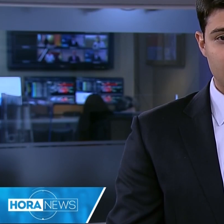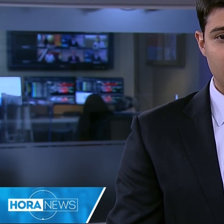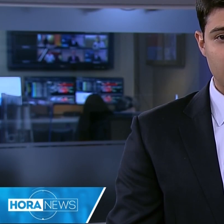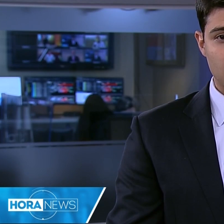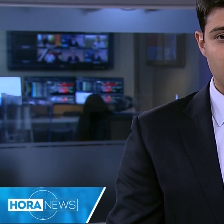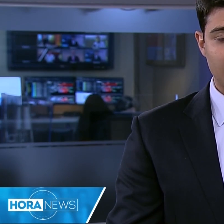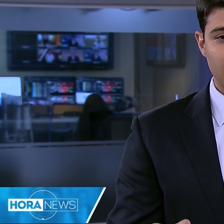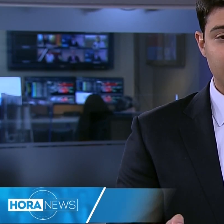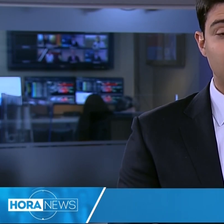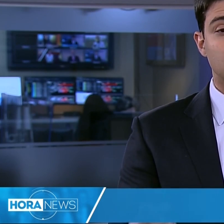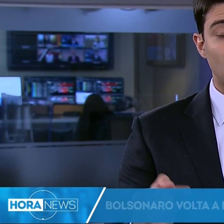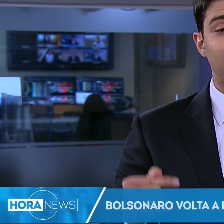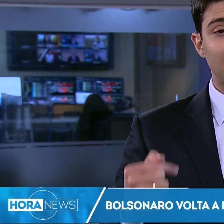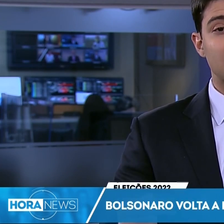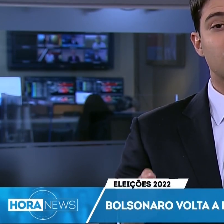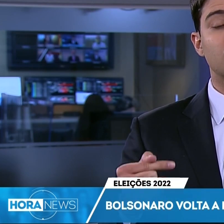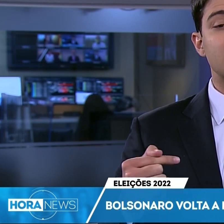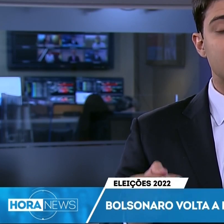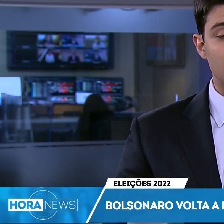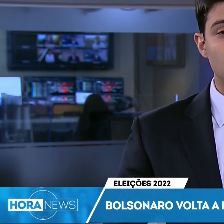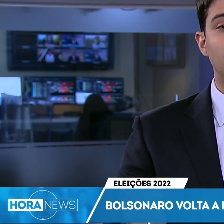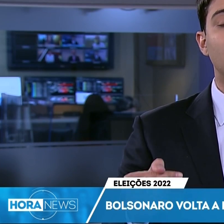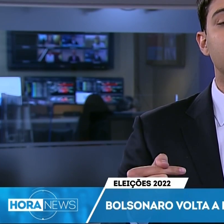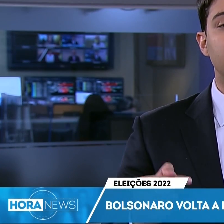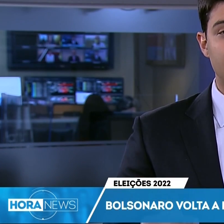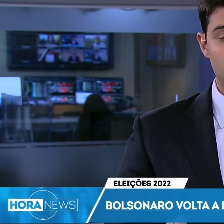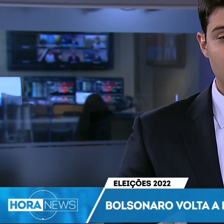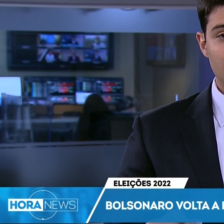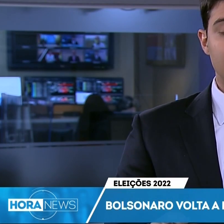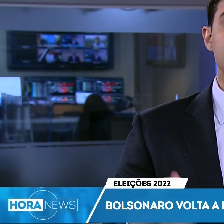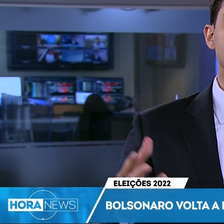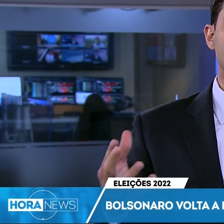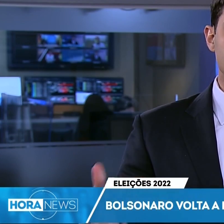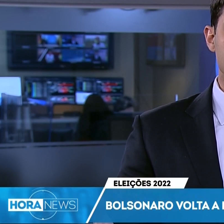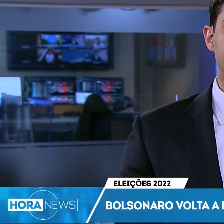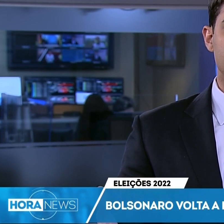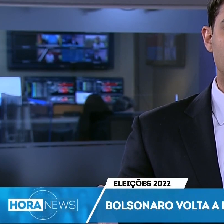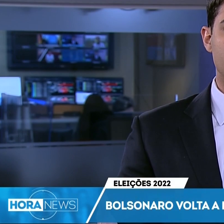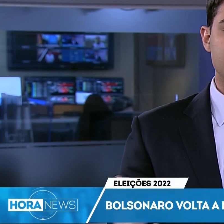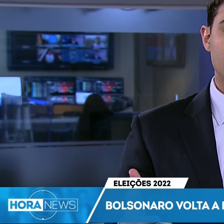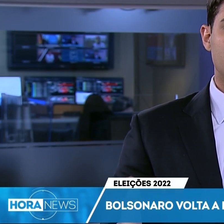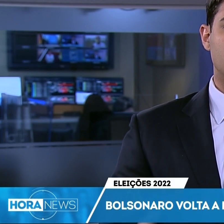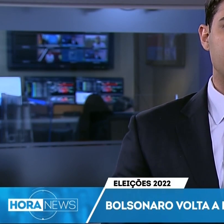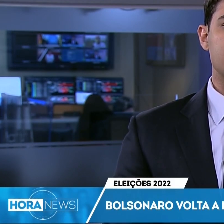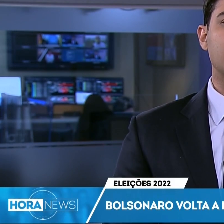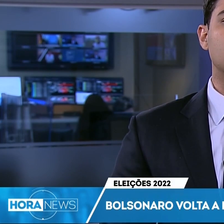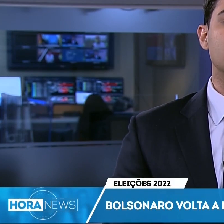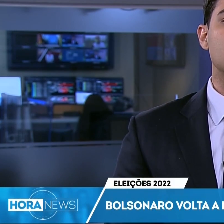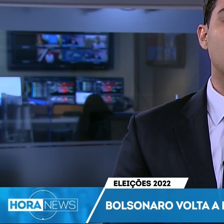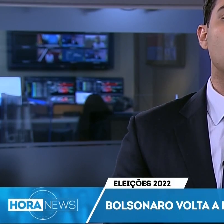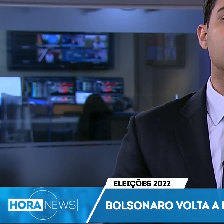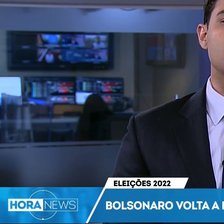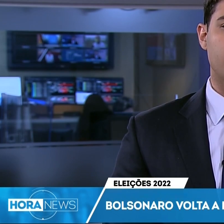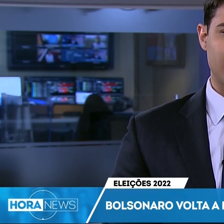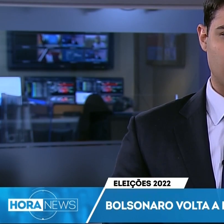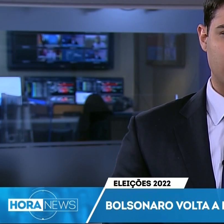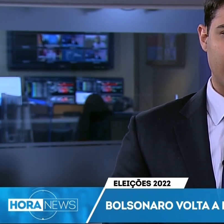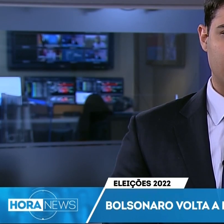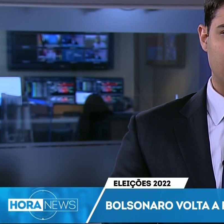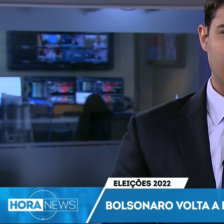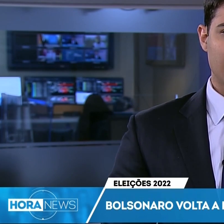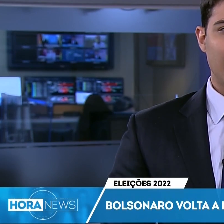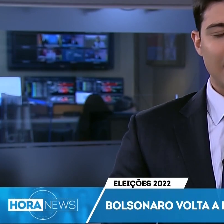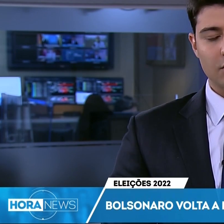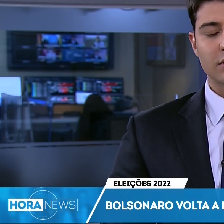Foi a vez do presidente Jair Bolsonaro que voltou a falar sobre o desejo do voto impresso nas eleições de 2022, durante a assinatura de um acordo de